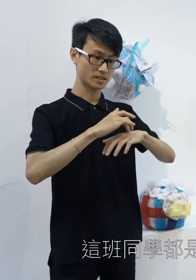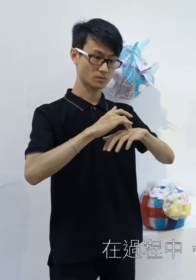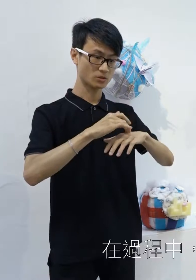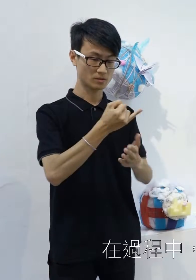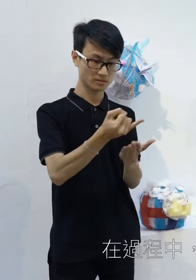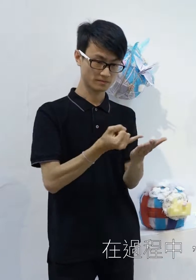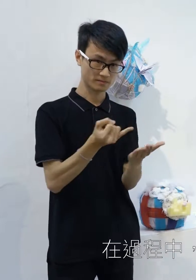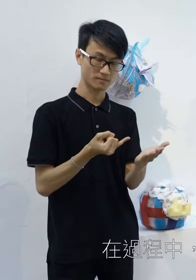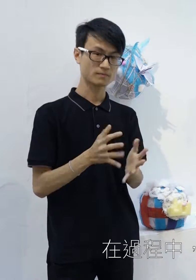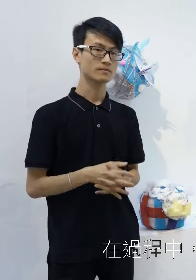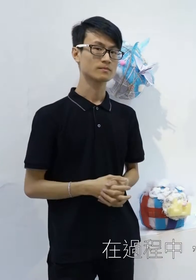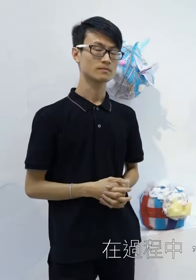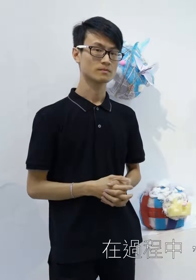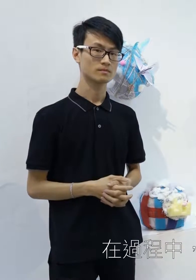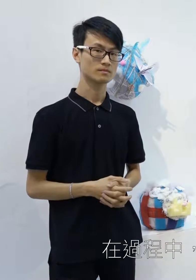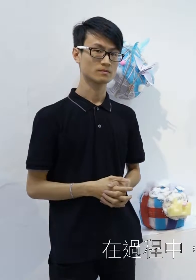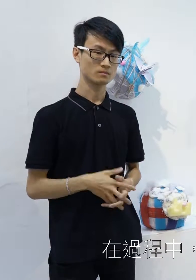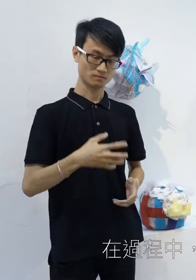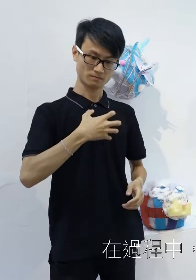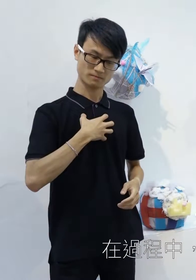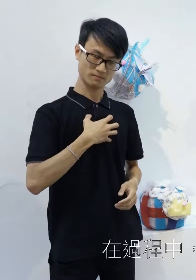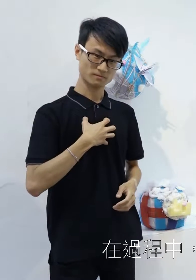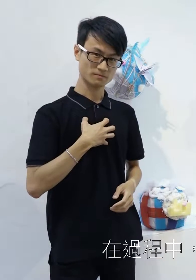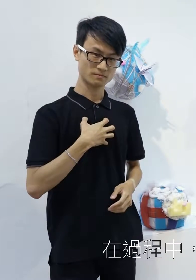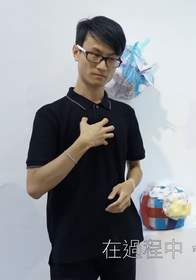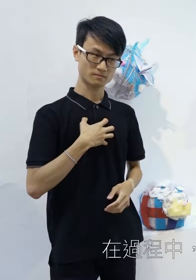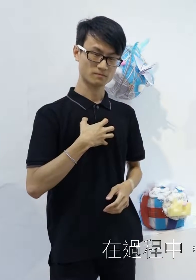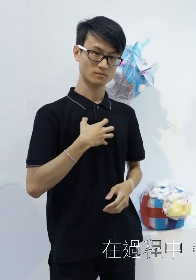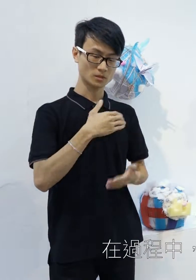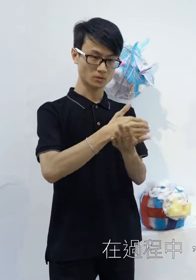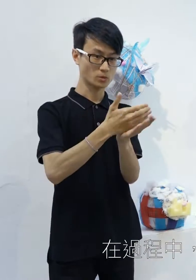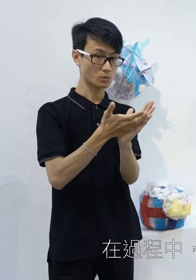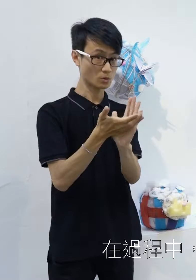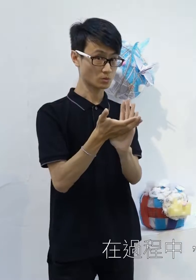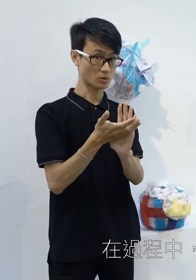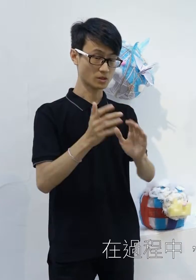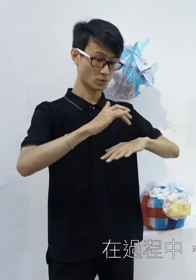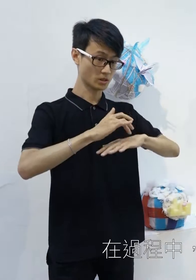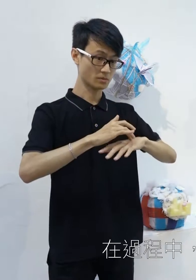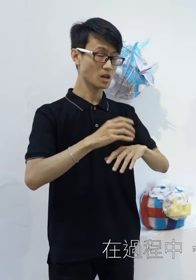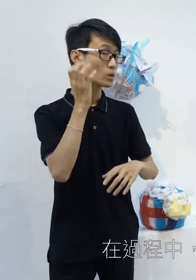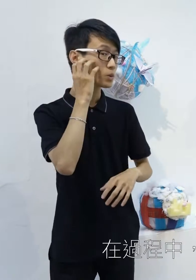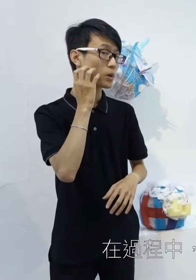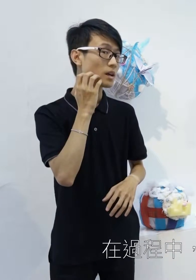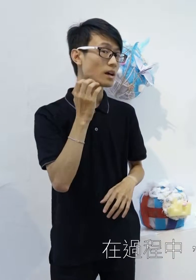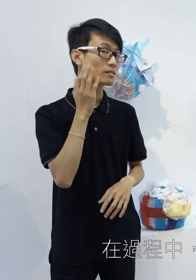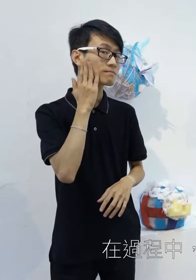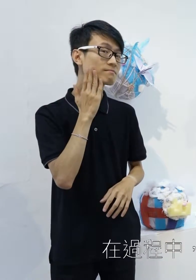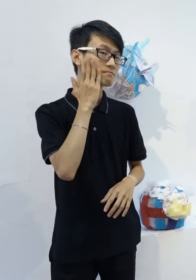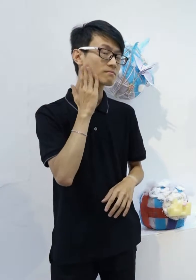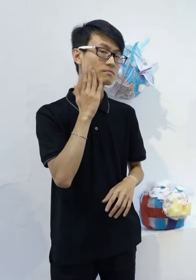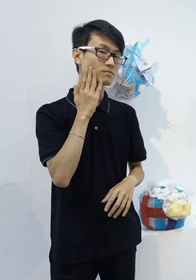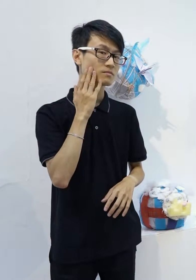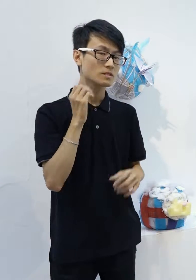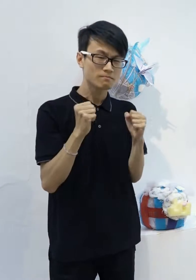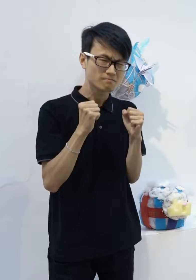嘅。咁咧喺過程體會中咧，佢哋體會好多唔同物質嗰個粗滑啦、